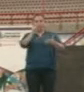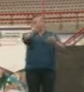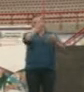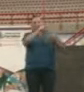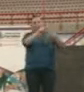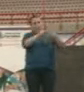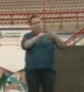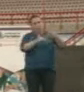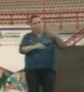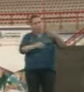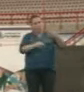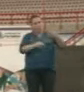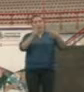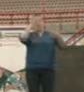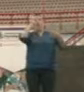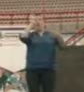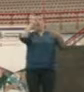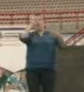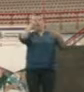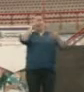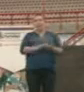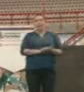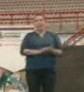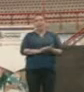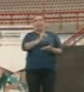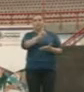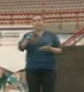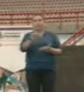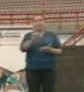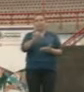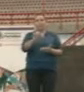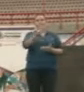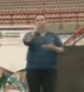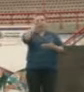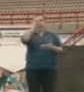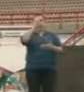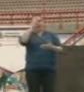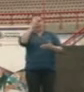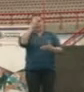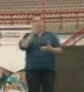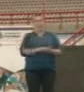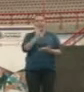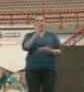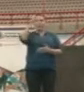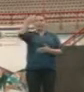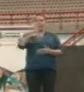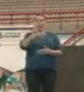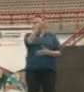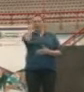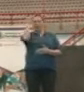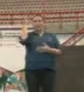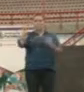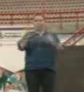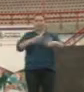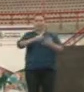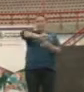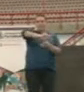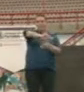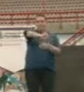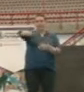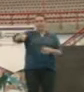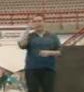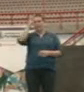lendo, já consegue lembrar. Se você é daquele que quando lê, minutos depois você esquece, é porque seu cérebro precisa de múltiplas inteligências. O que é que você tem que